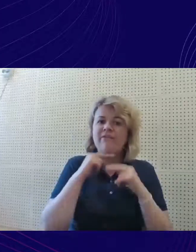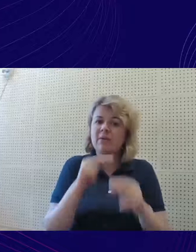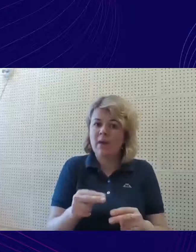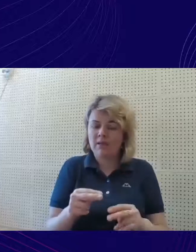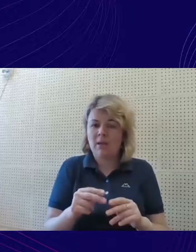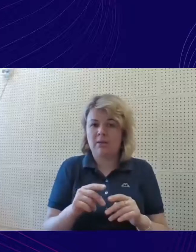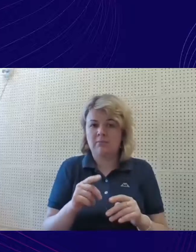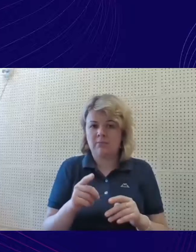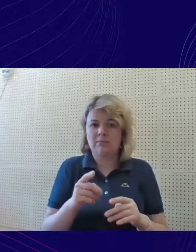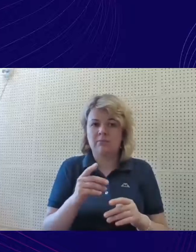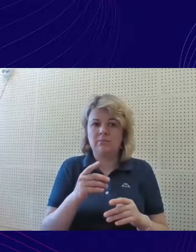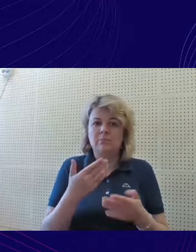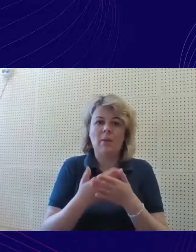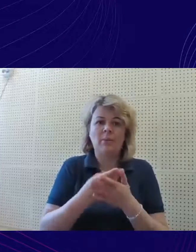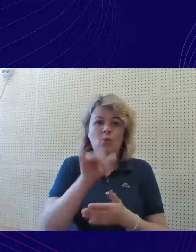рамках, но